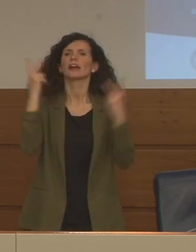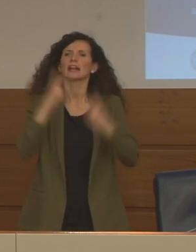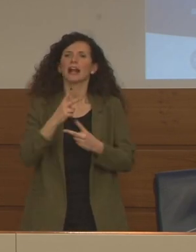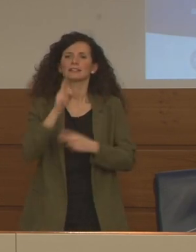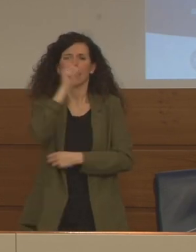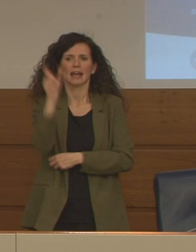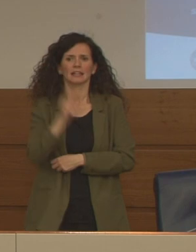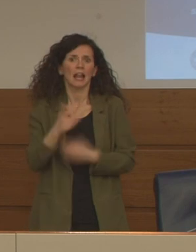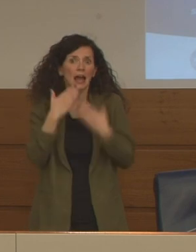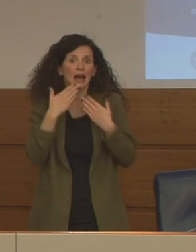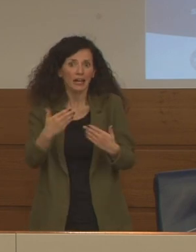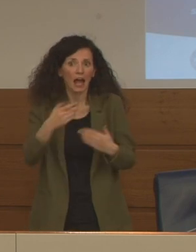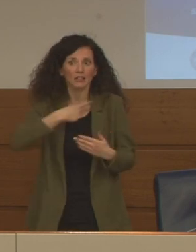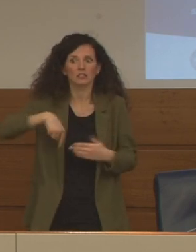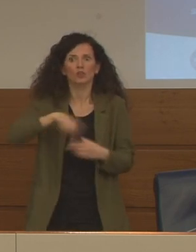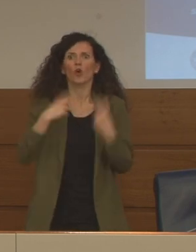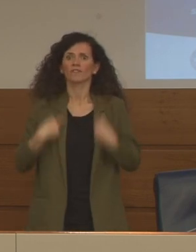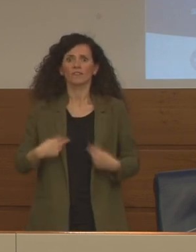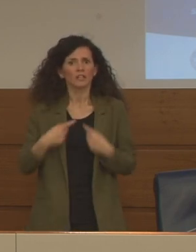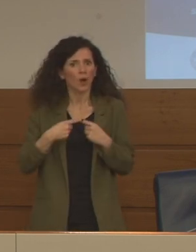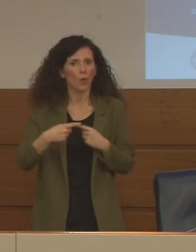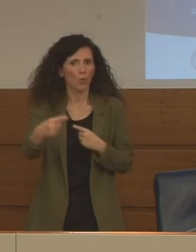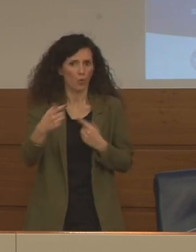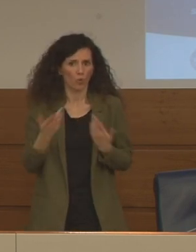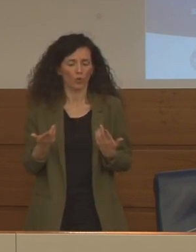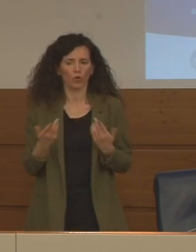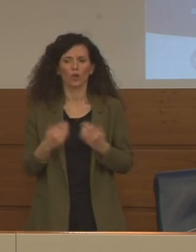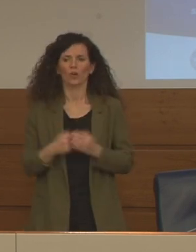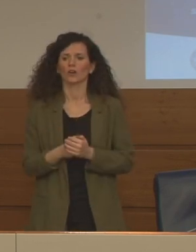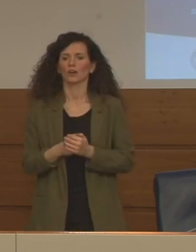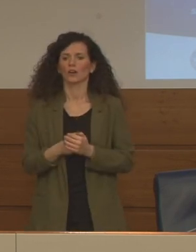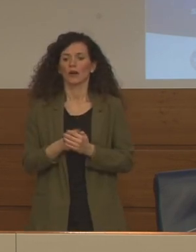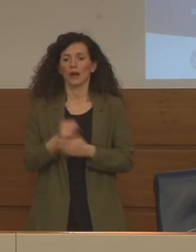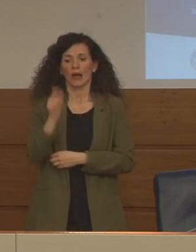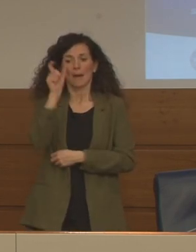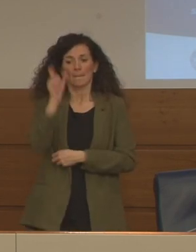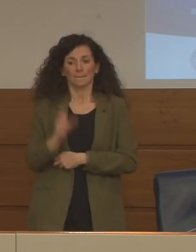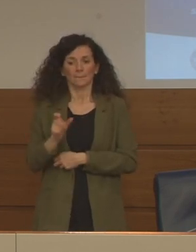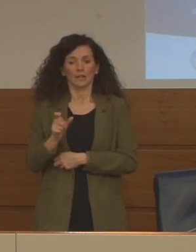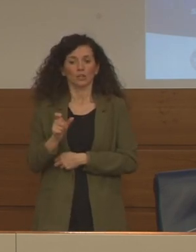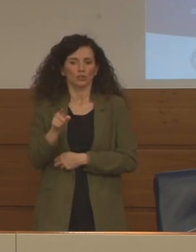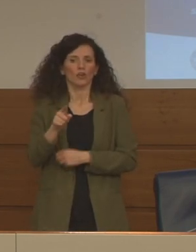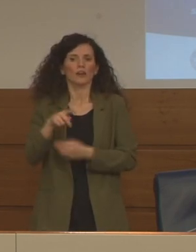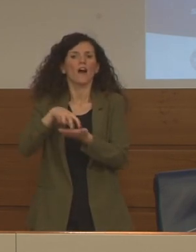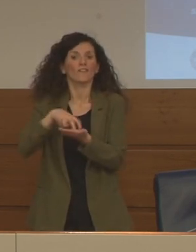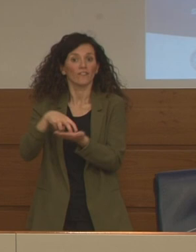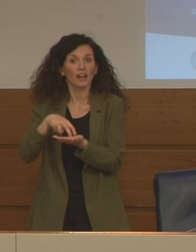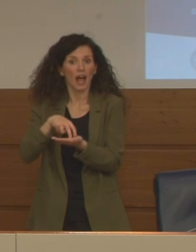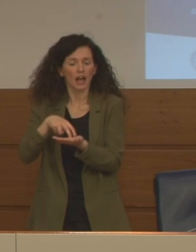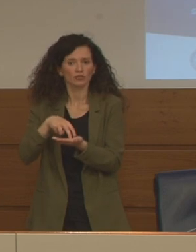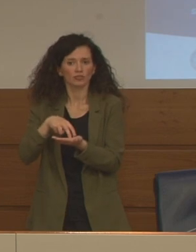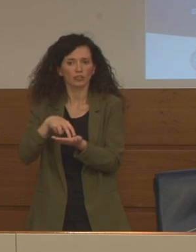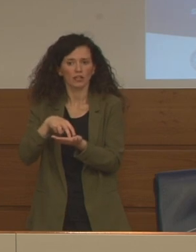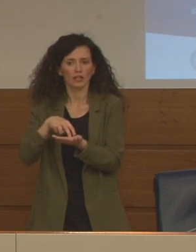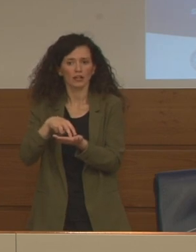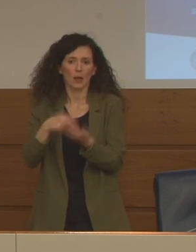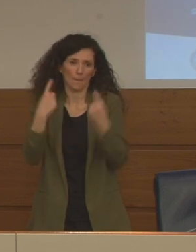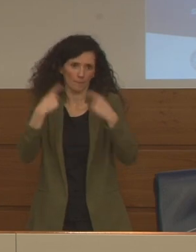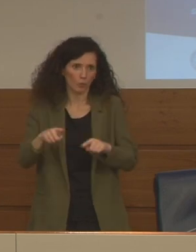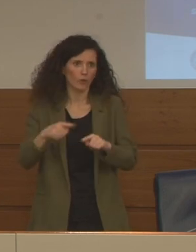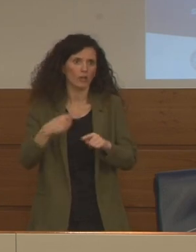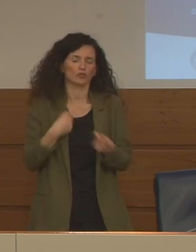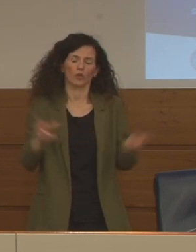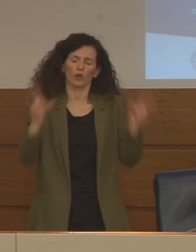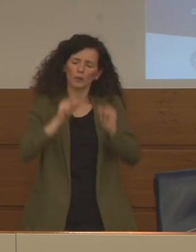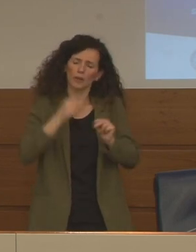viviamo a lungo anche con dei supporti e chiaro che tanto più fragile 6 e dal motivo dal il appello anche a proteggere i